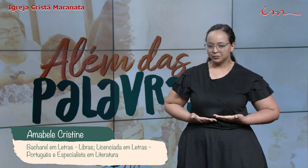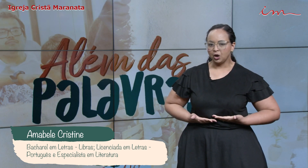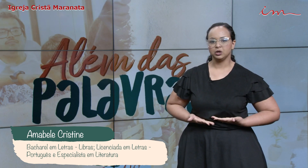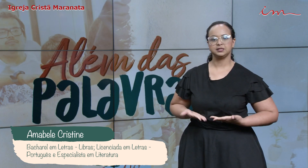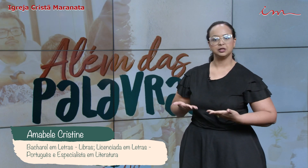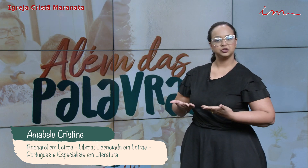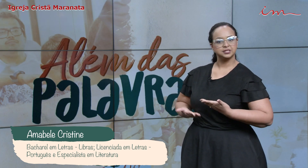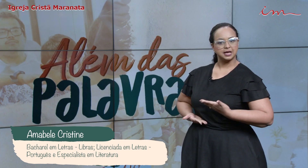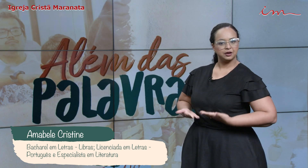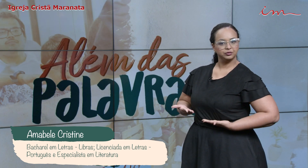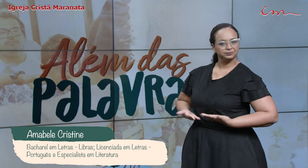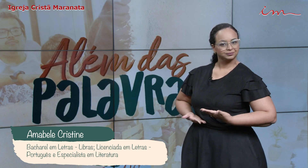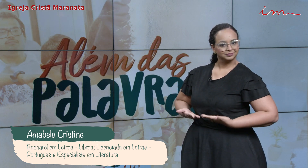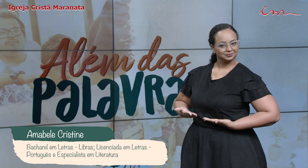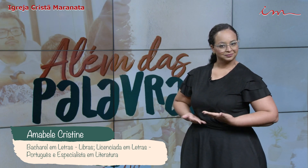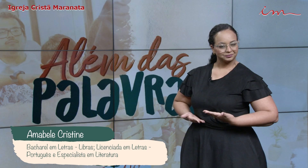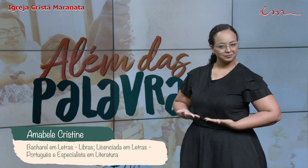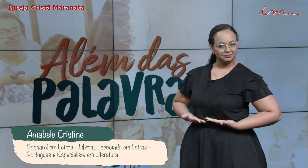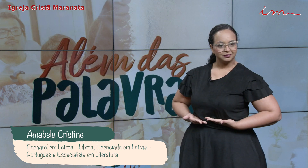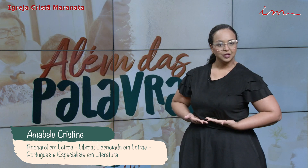servos, ó, sinal de servo.